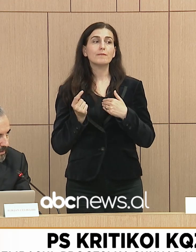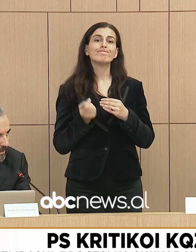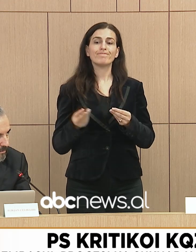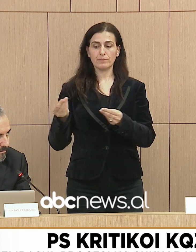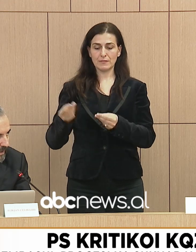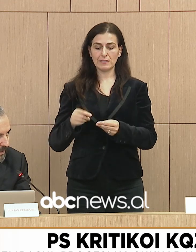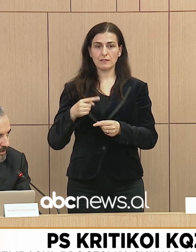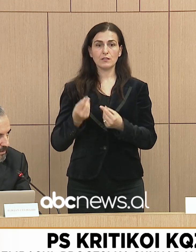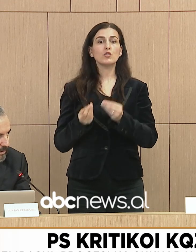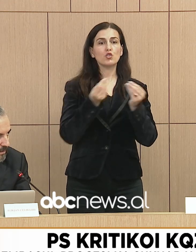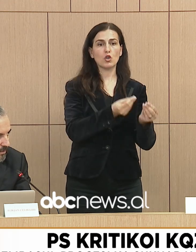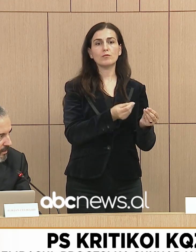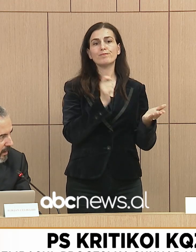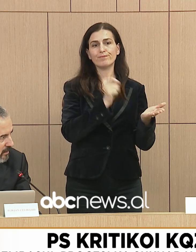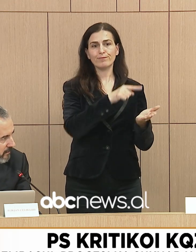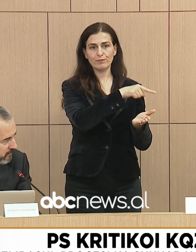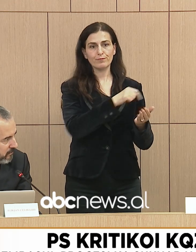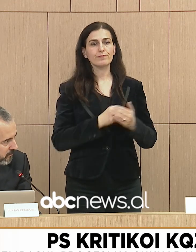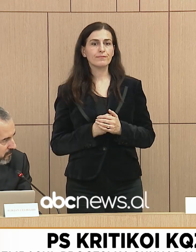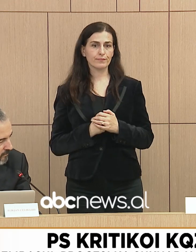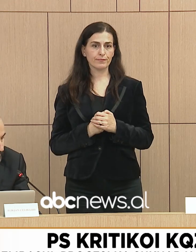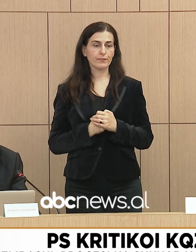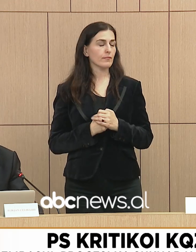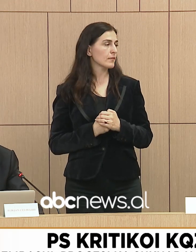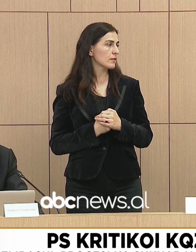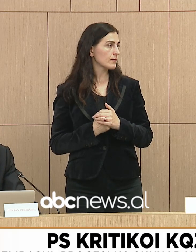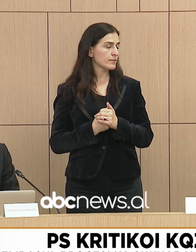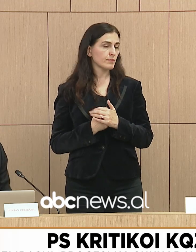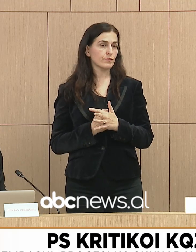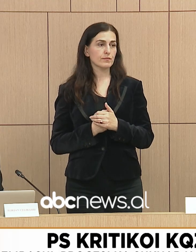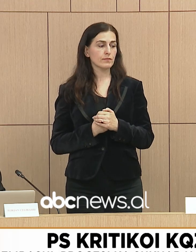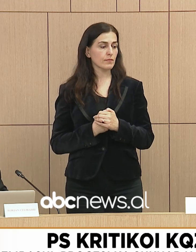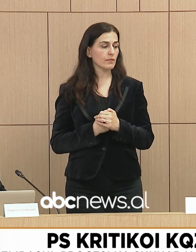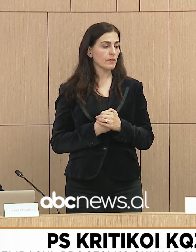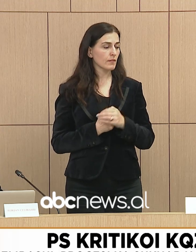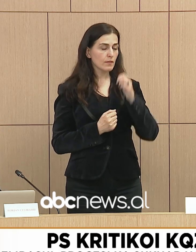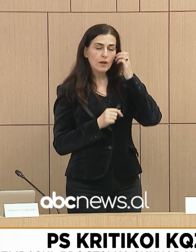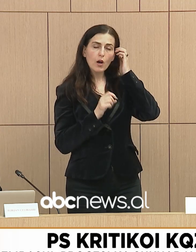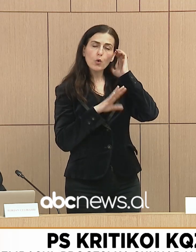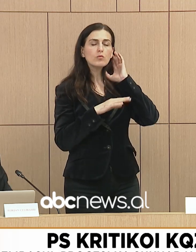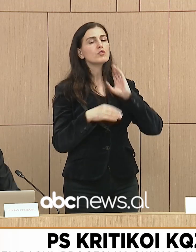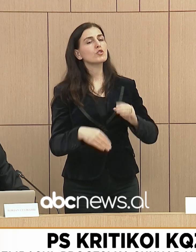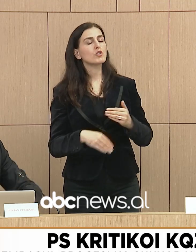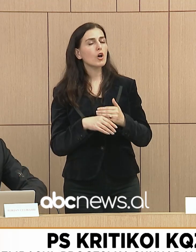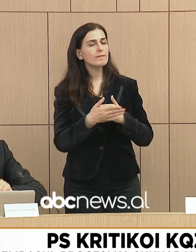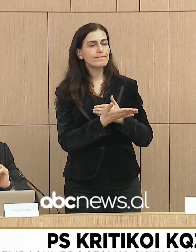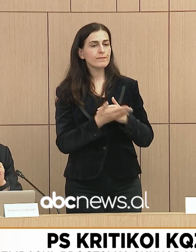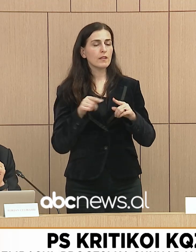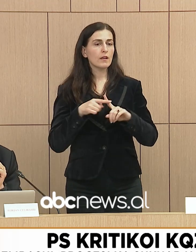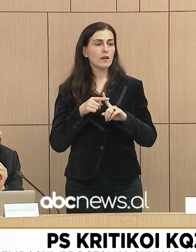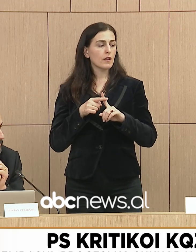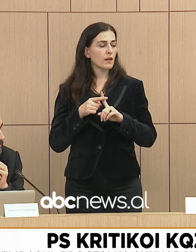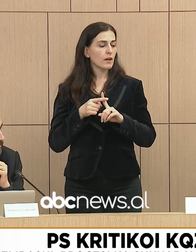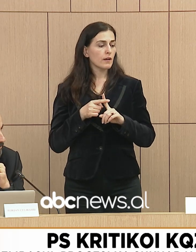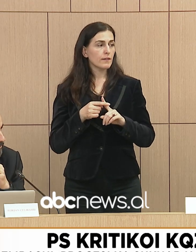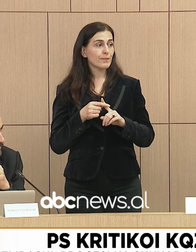adresuar penalisht këto raste. Të është të diçka lidhur me këtë. Në fakt, kryqëzimin të dhënave